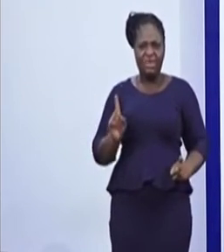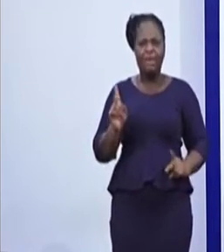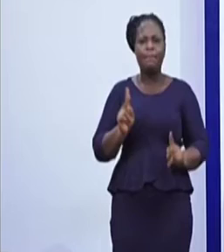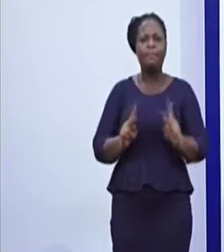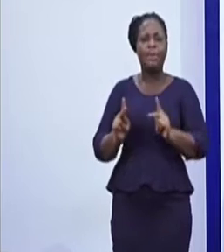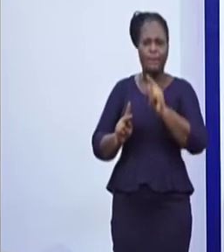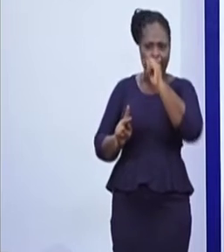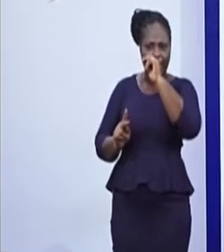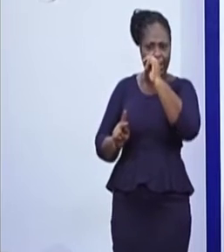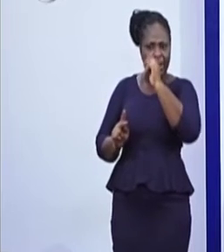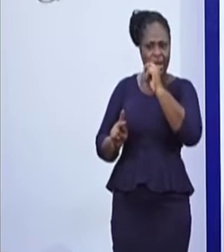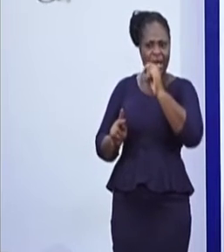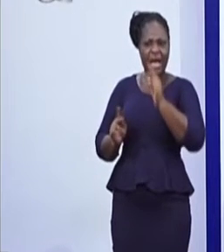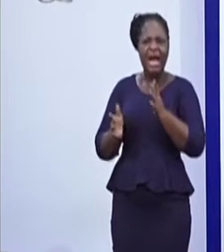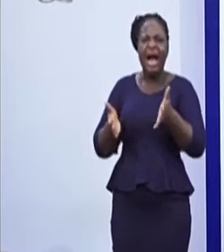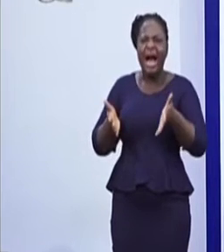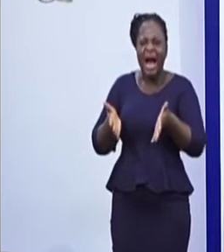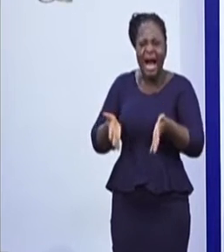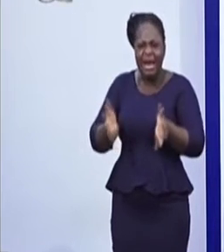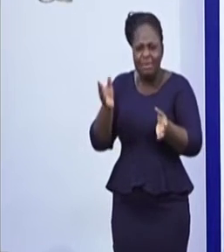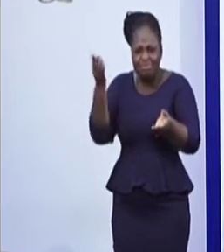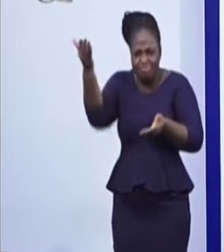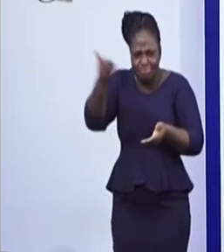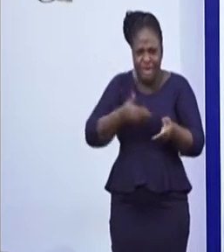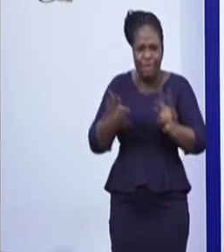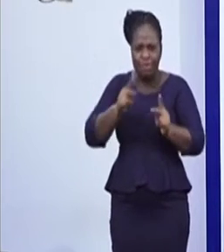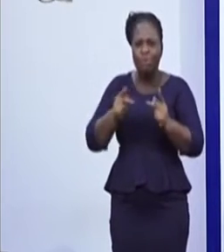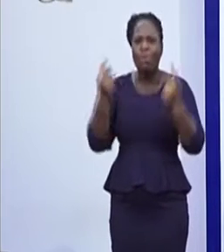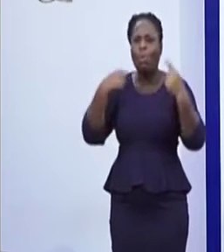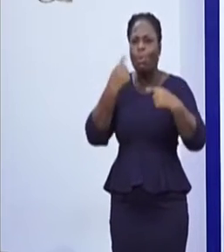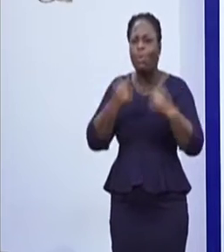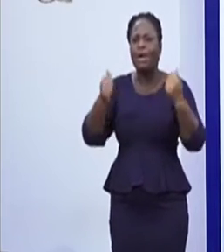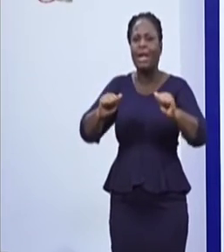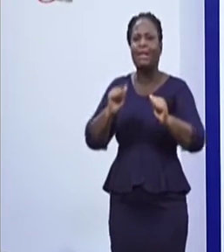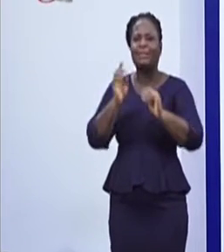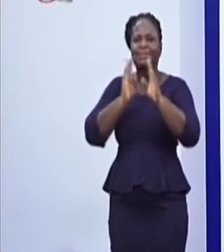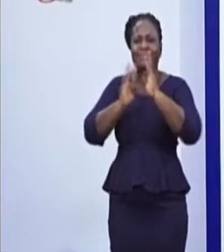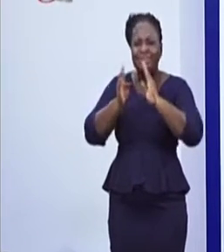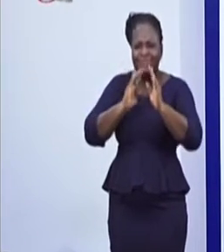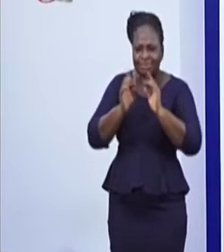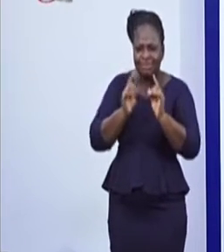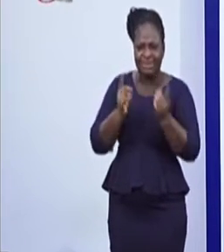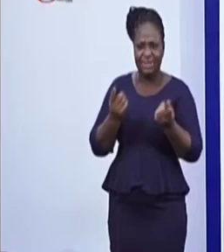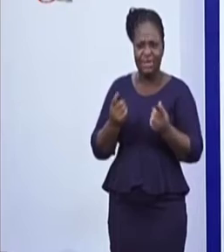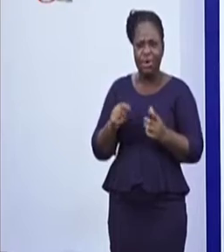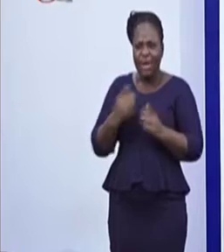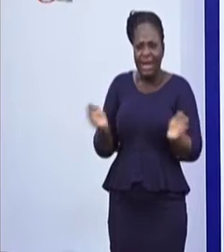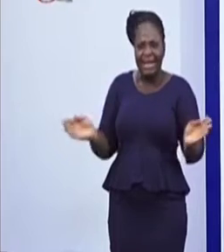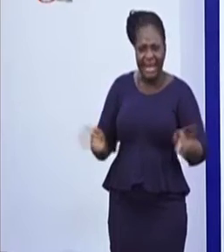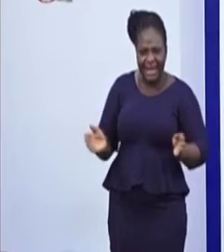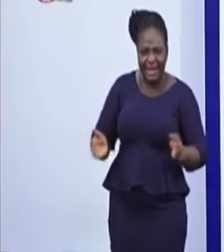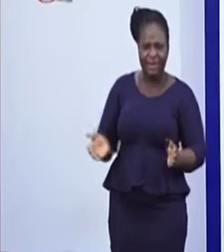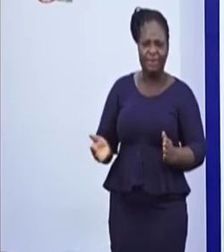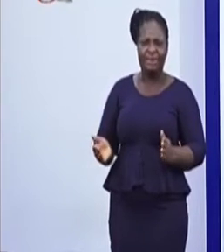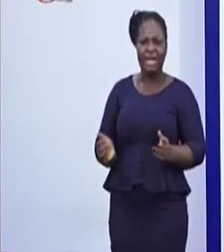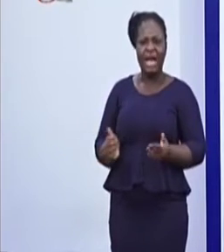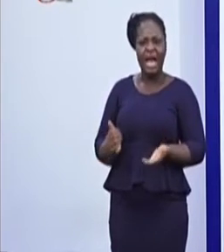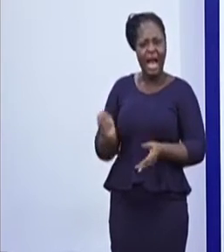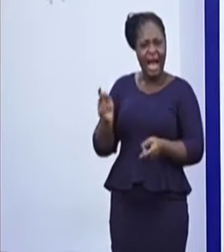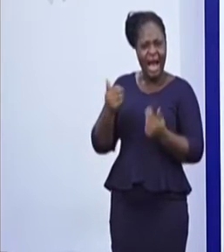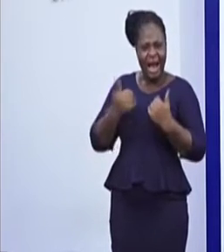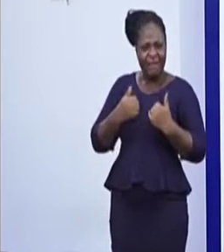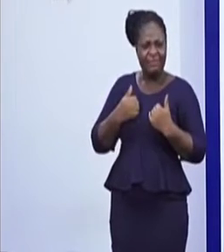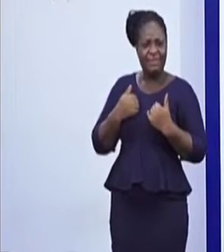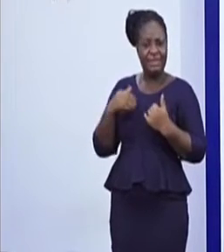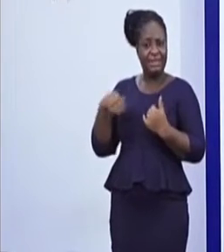fa nkrofo mo betumi abekasa na mo betumi achichi ye nre mo betumi ahye ye nkran mo betumi ama oman na tumpo na